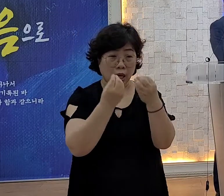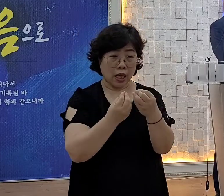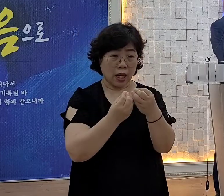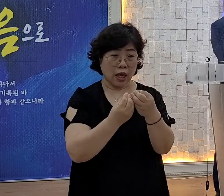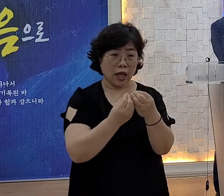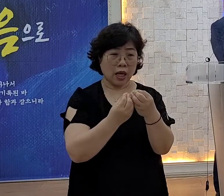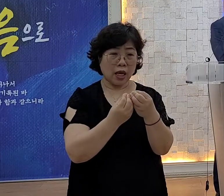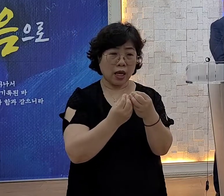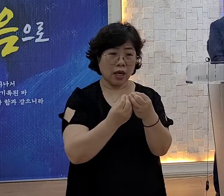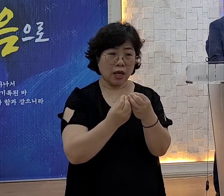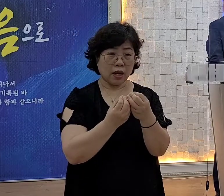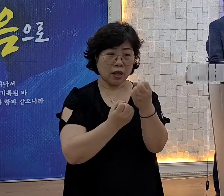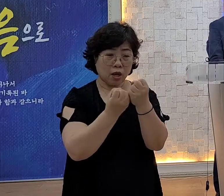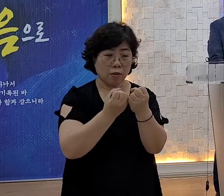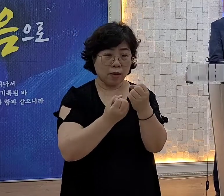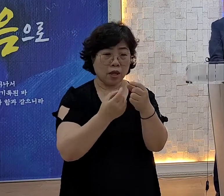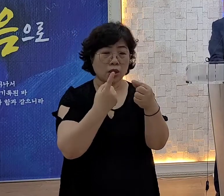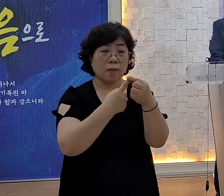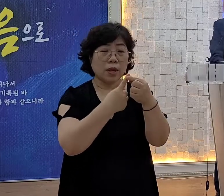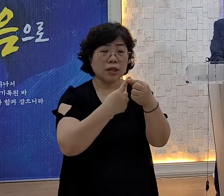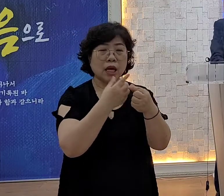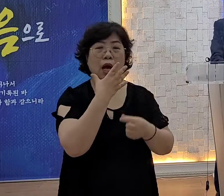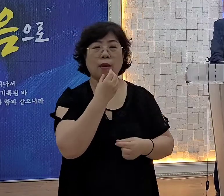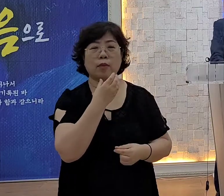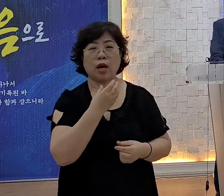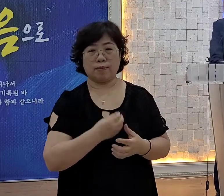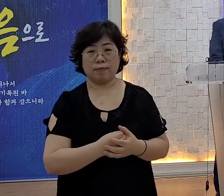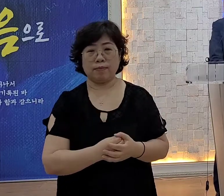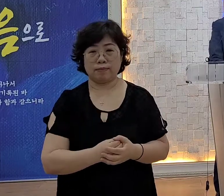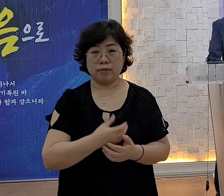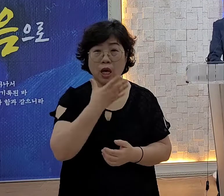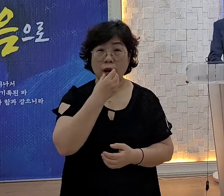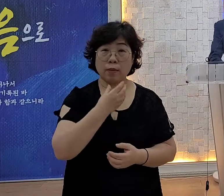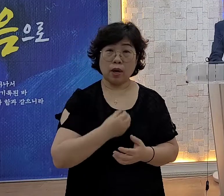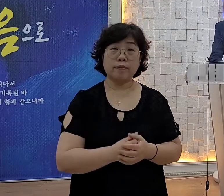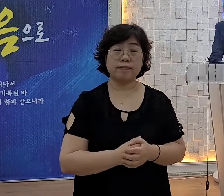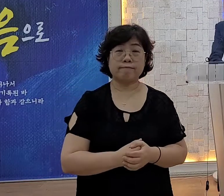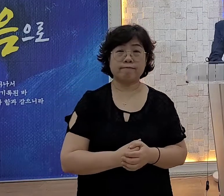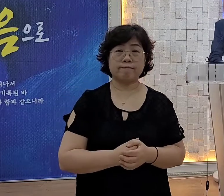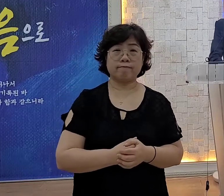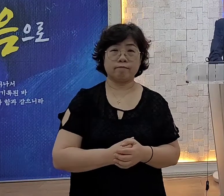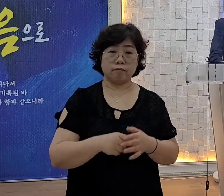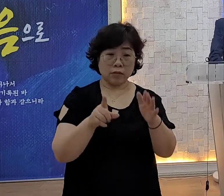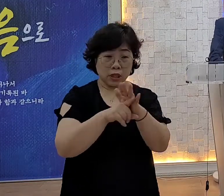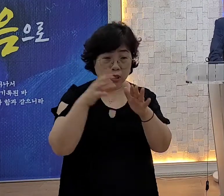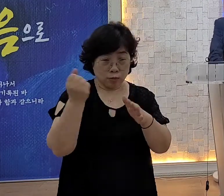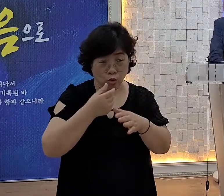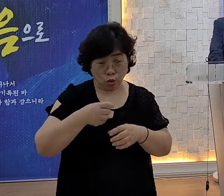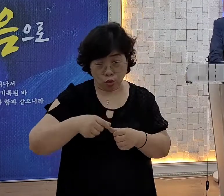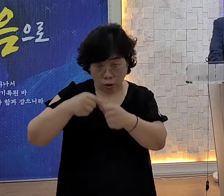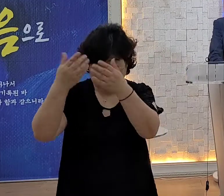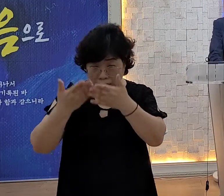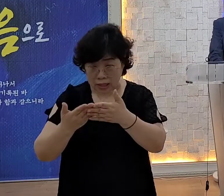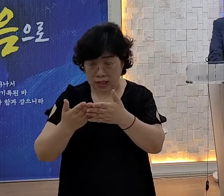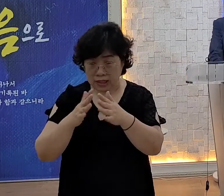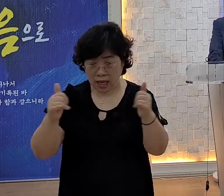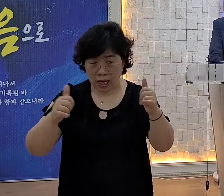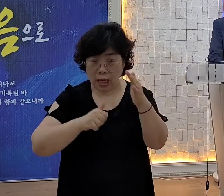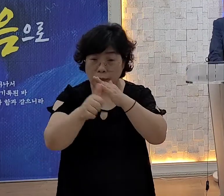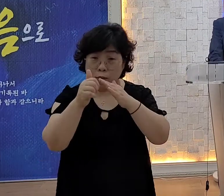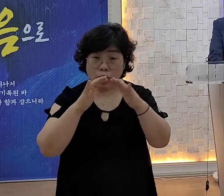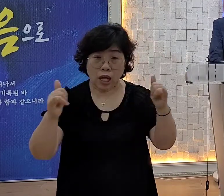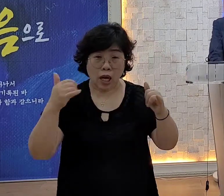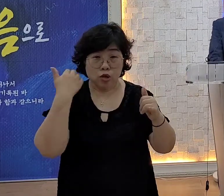어렵다함을 받는다. 그 대표적인 사람이 바로 아브라함이다. 라고 하는 것을 우리에게 설명하고 있는